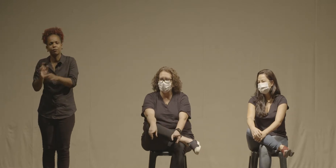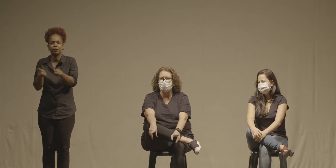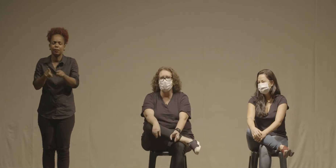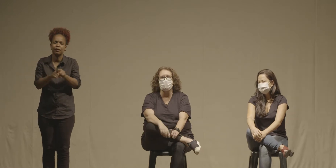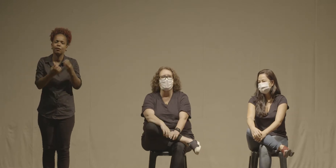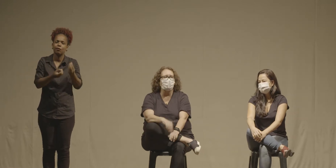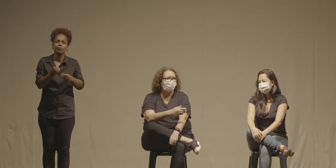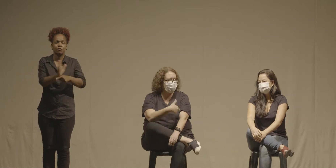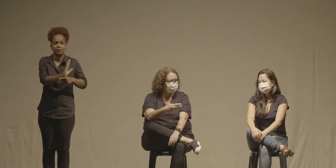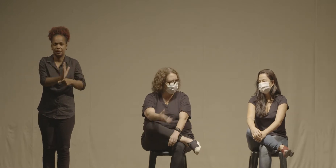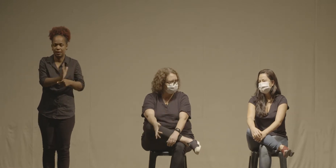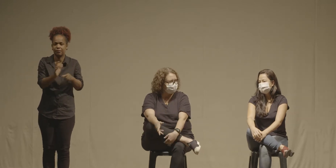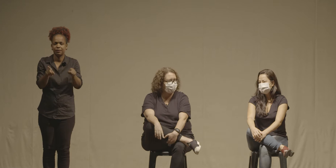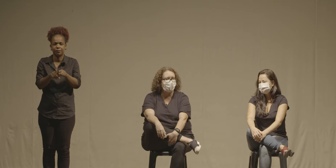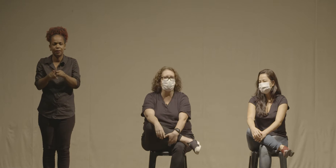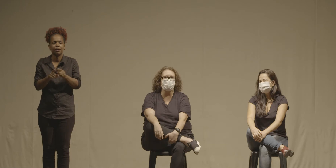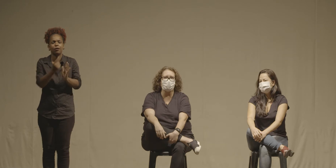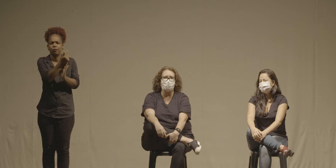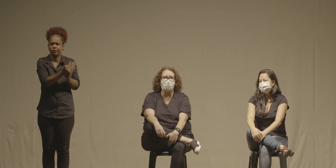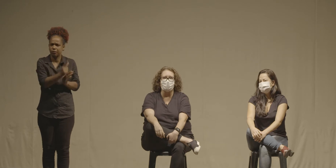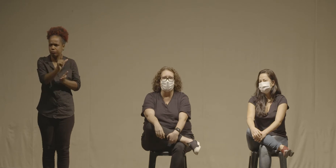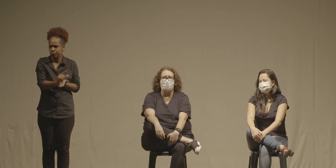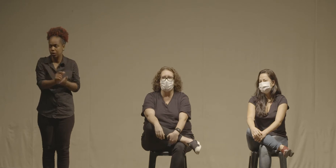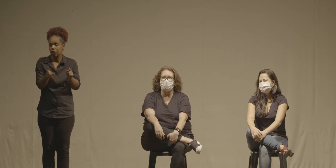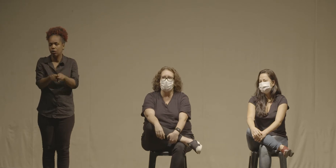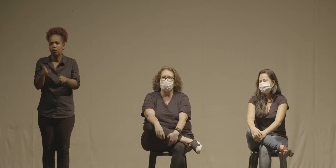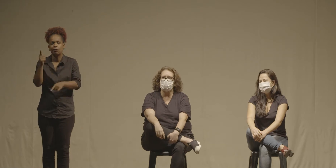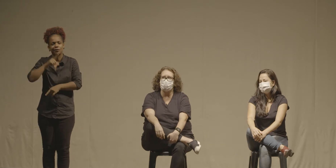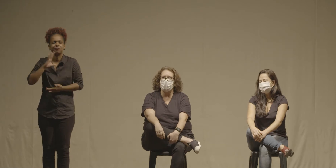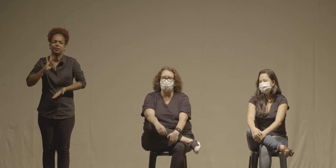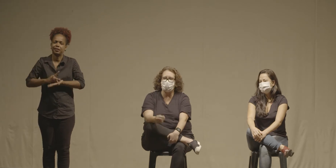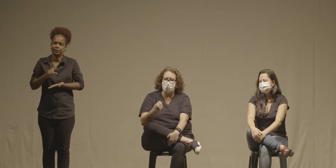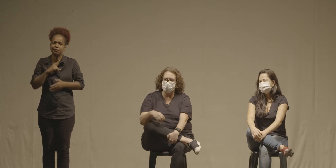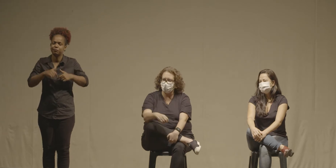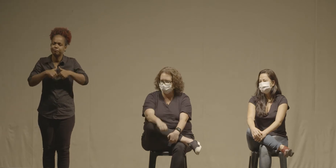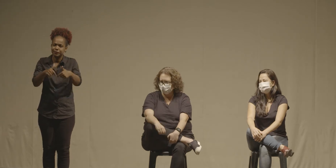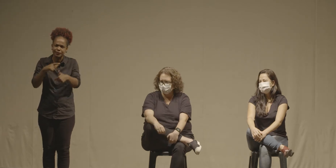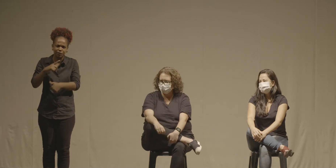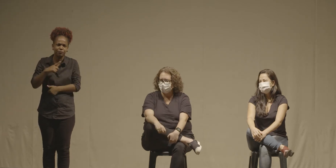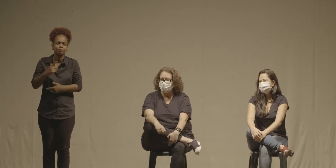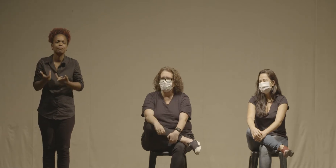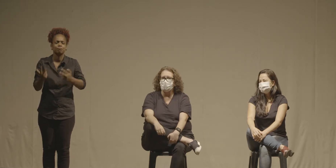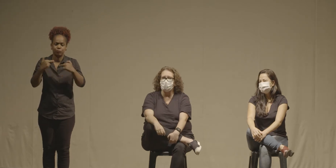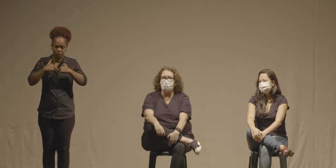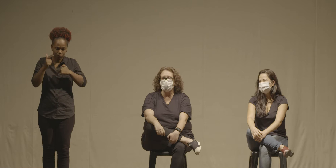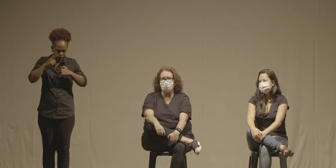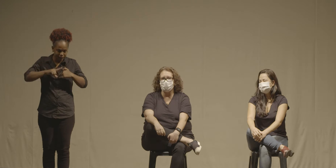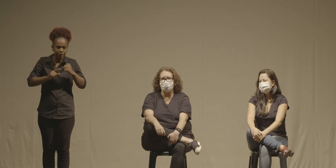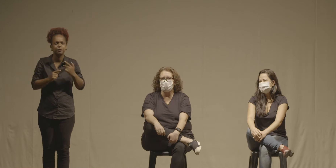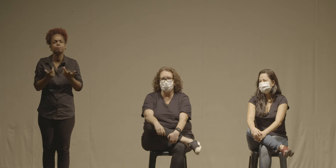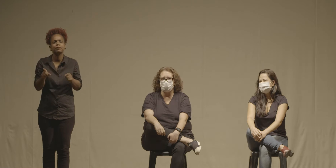produção de cinema, com produção de baixo orçamento, que é realmente um ato de autoconhecimento e